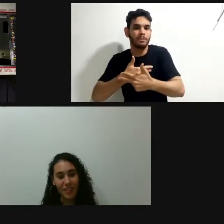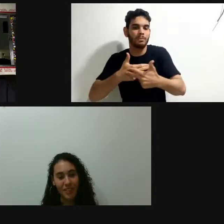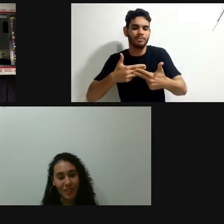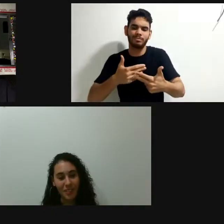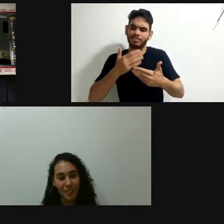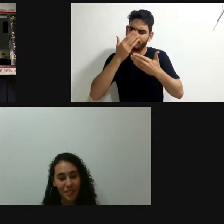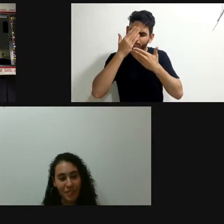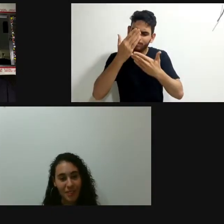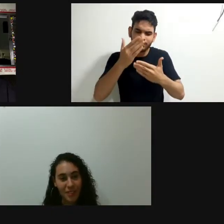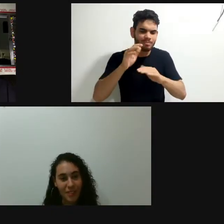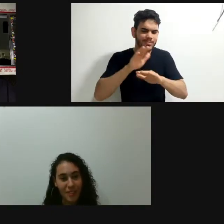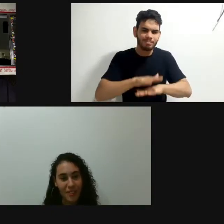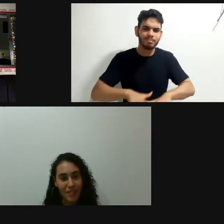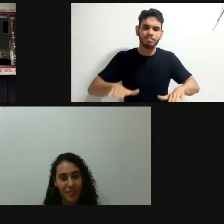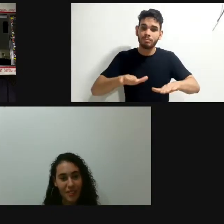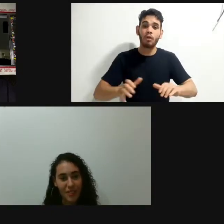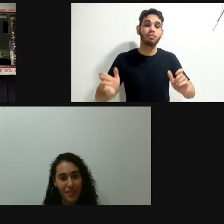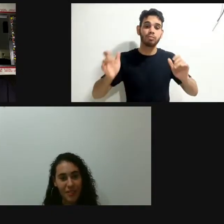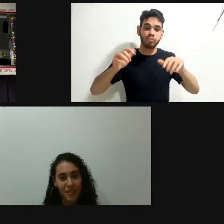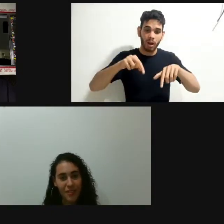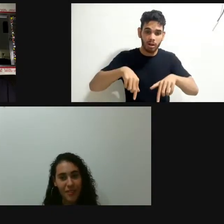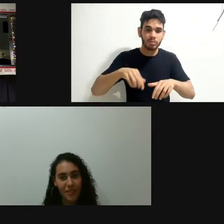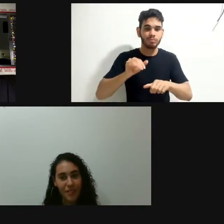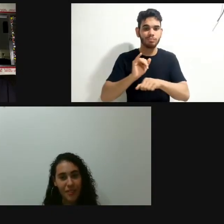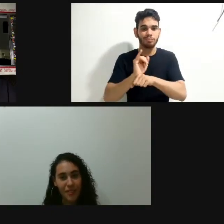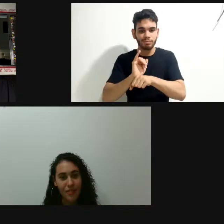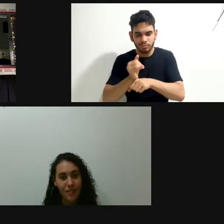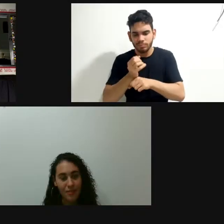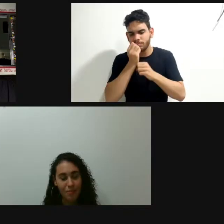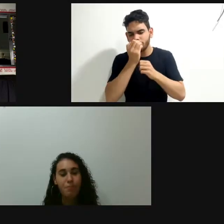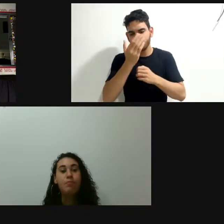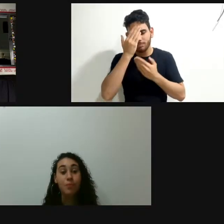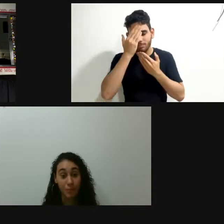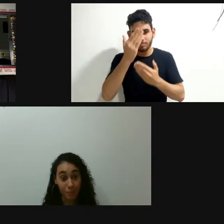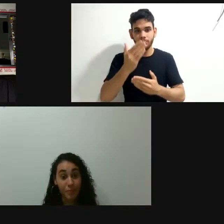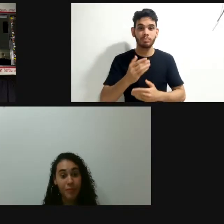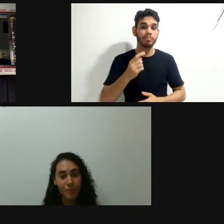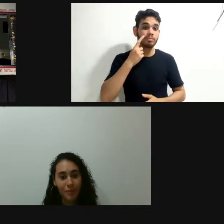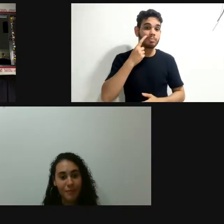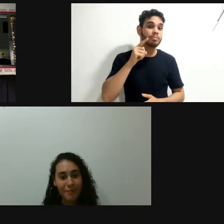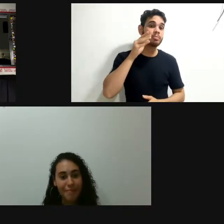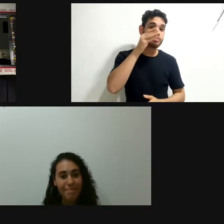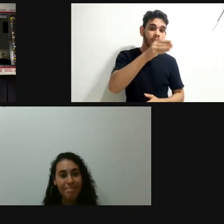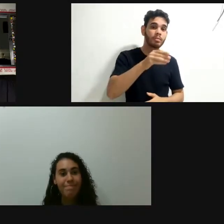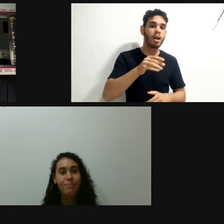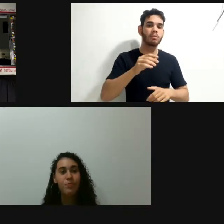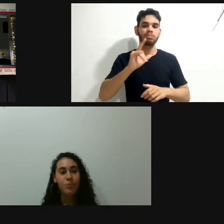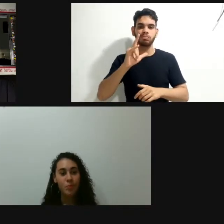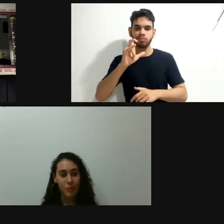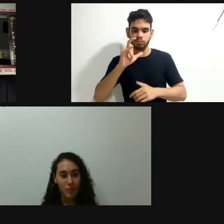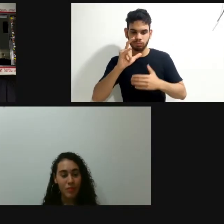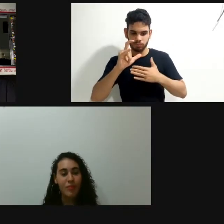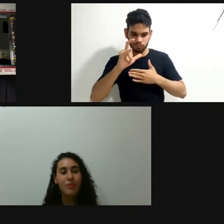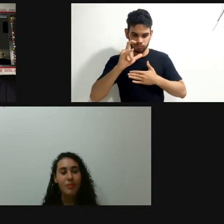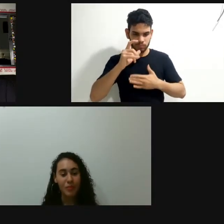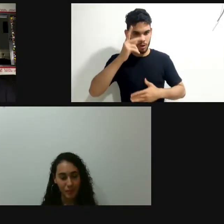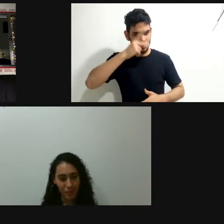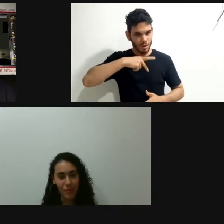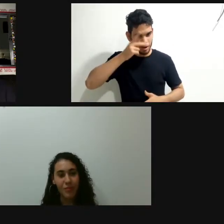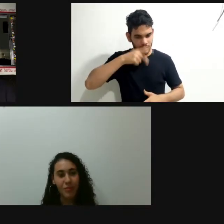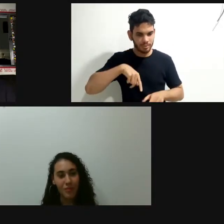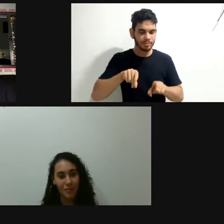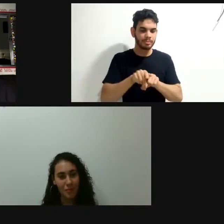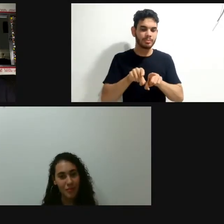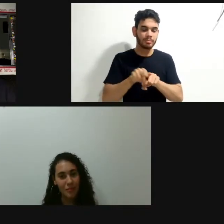assistiu. Vão lá no meu Instagram, Geek Pirituba e Geek Pirituba Reserva. Vão no YouTube aqui também, conheçam o meu trabalho. Vou estar